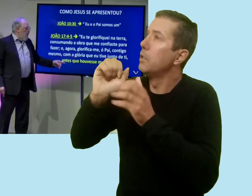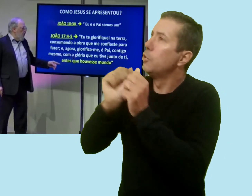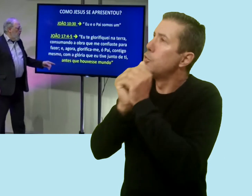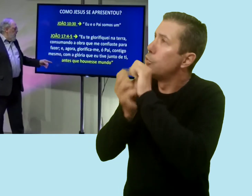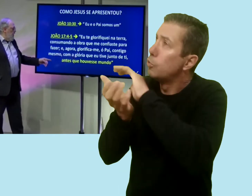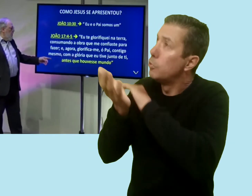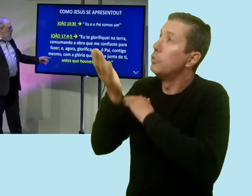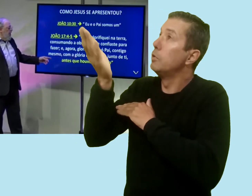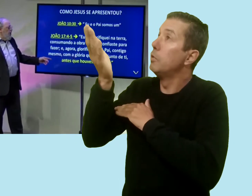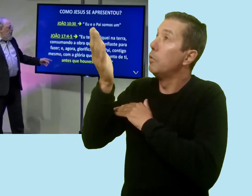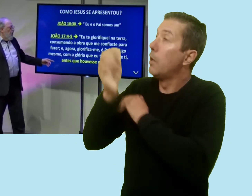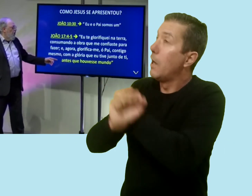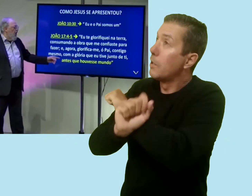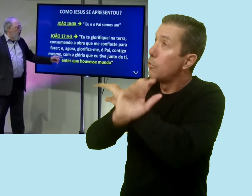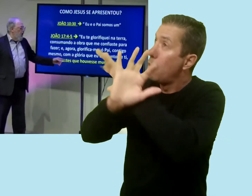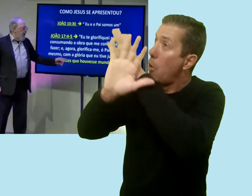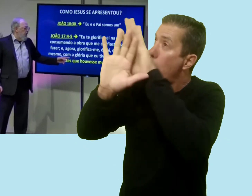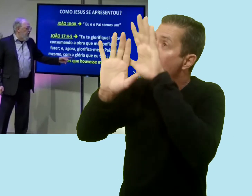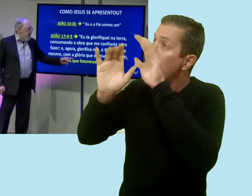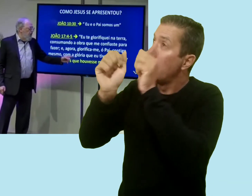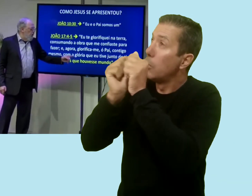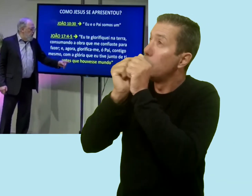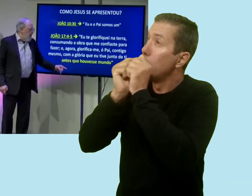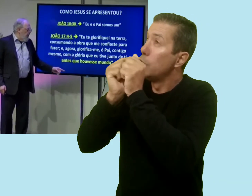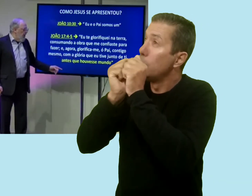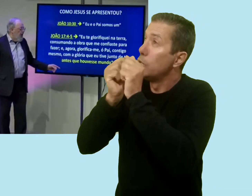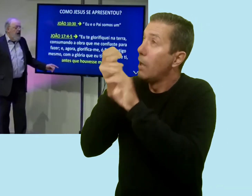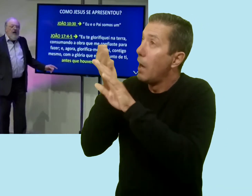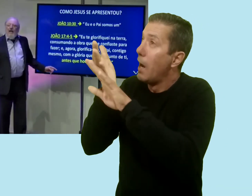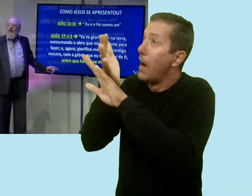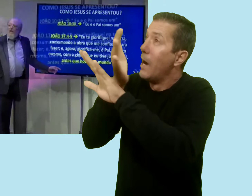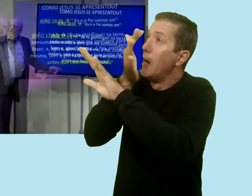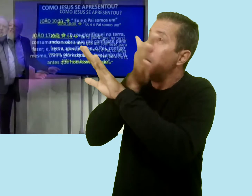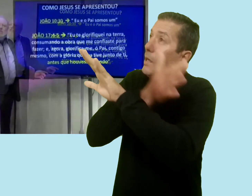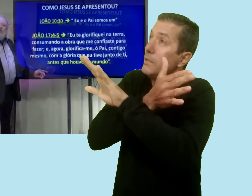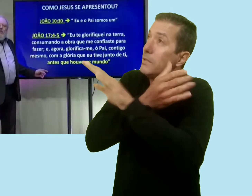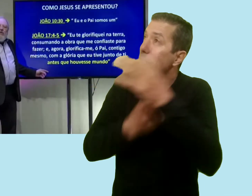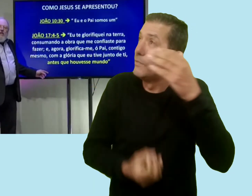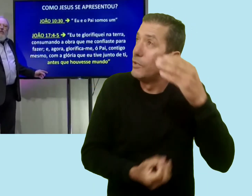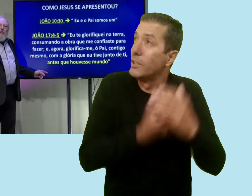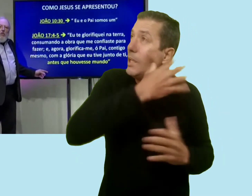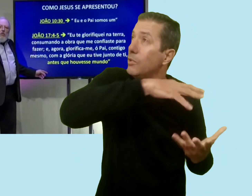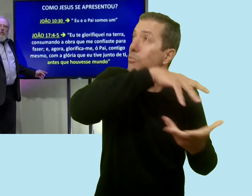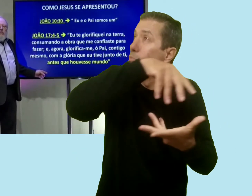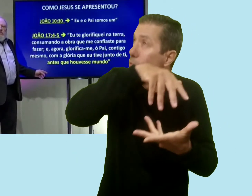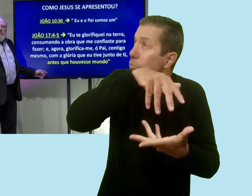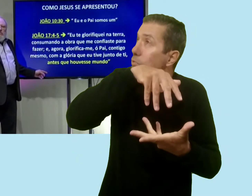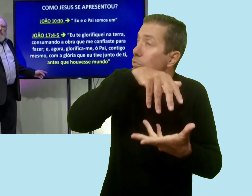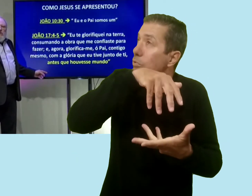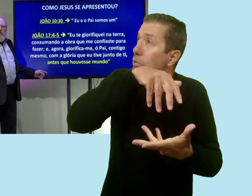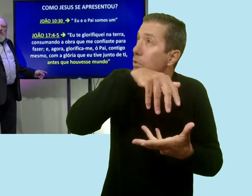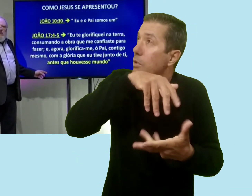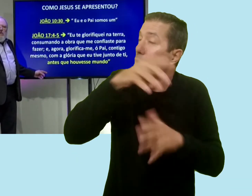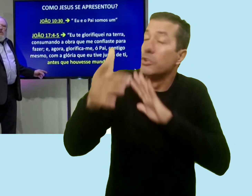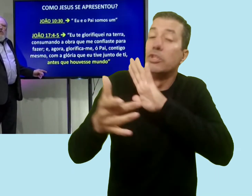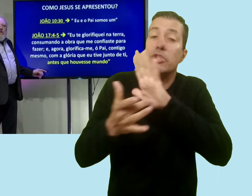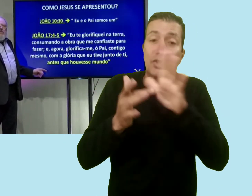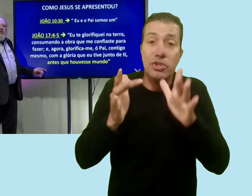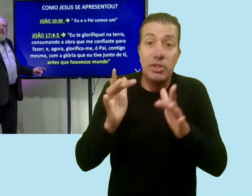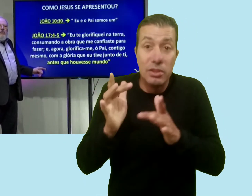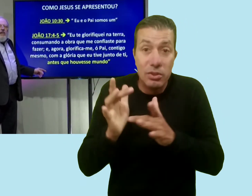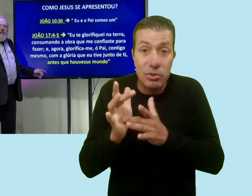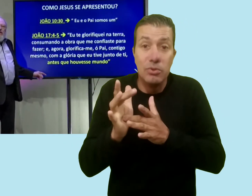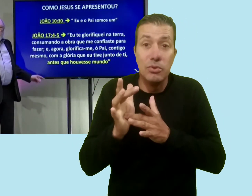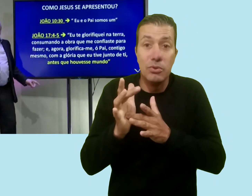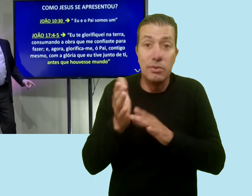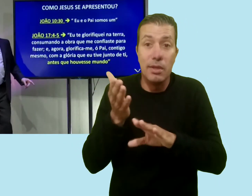ó Pai, contigo mesmo, com a glória que eu tive junto de ti, antes que houvesse mundo. Então, onde que